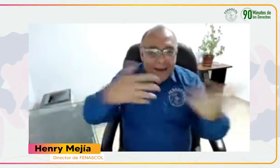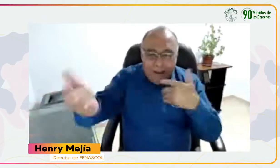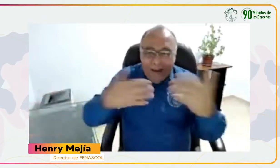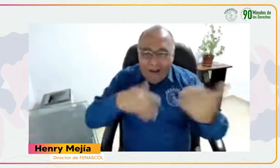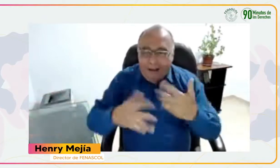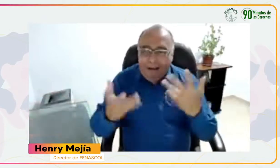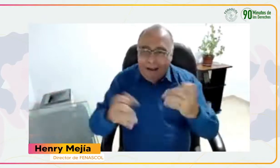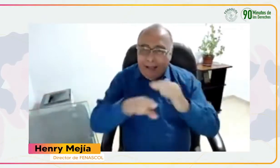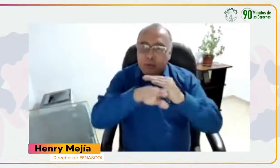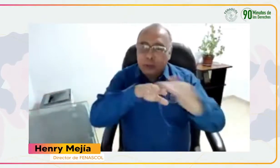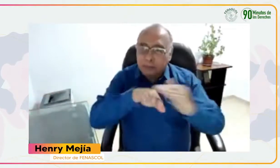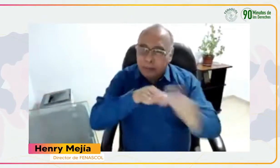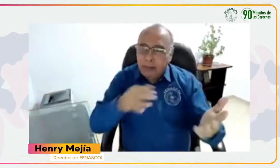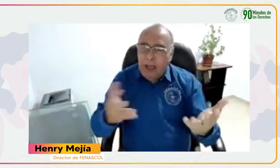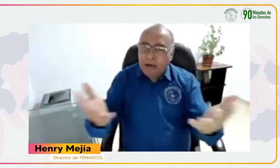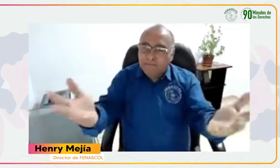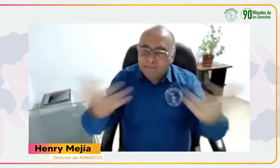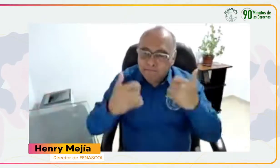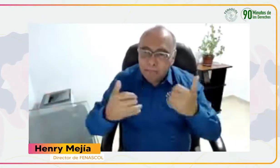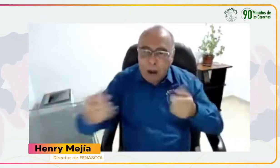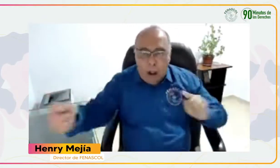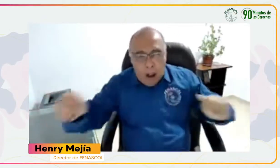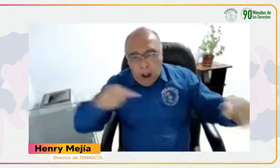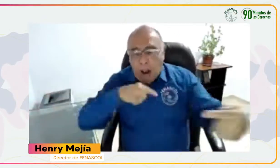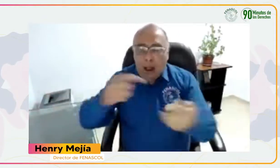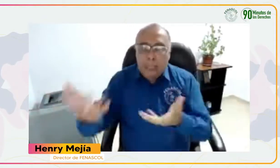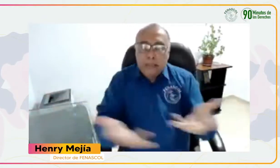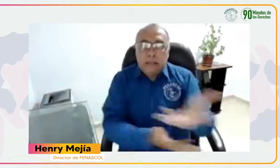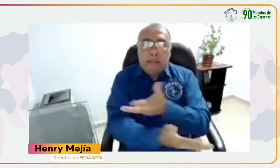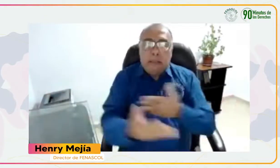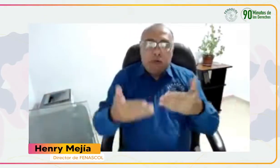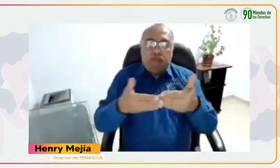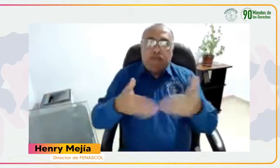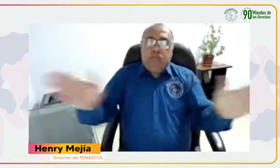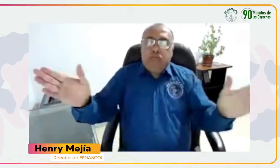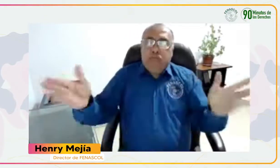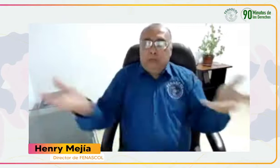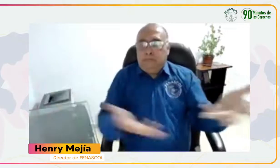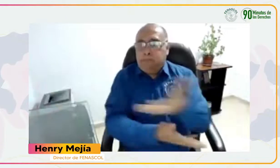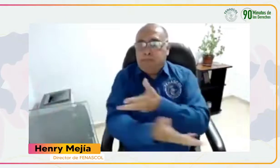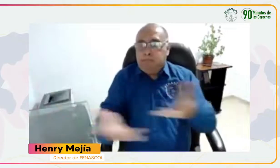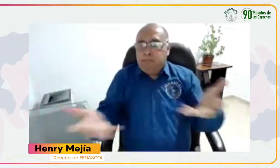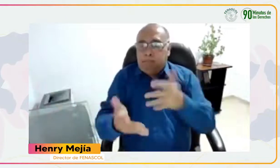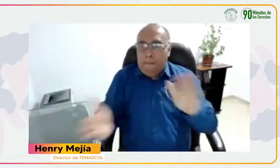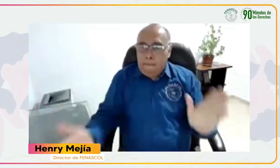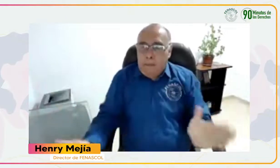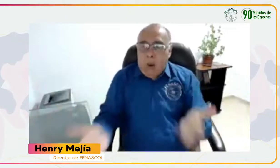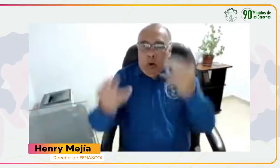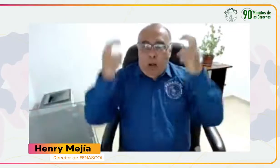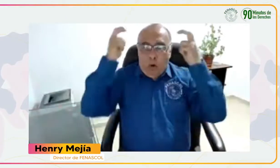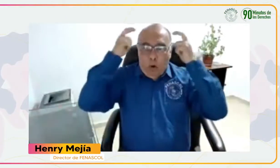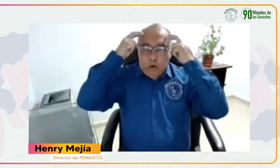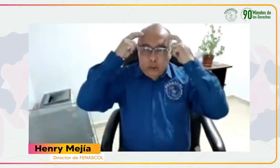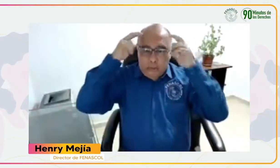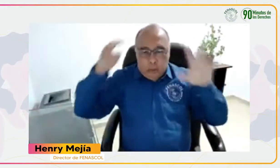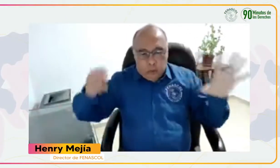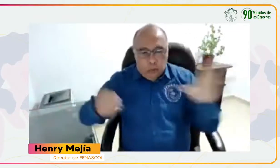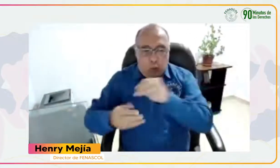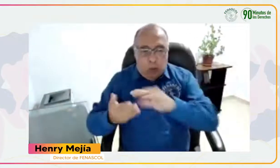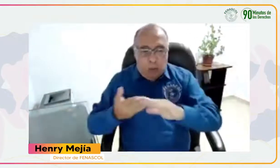grupos y de otras poblaciones. Entonces es por eso que nosotros los invitamos para que debatamos también. Es un espacio abierto para mejorar,